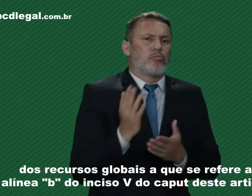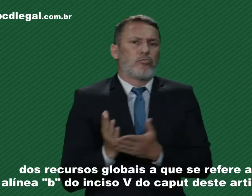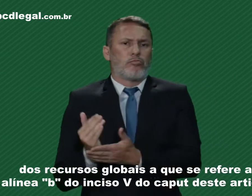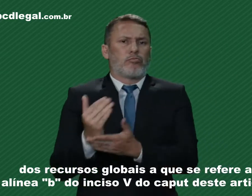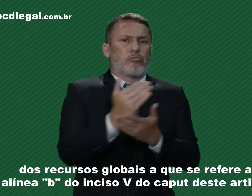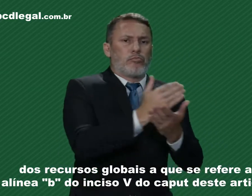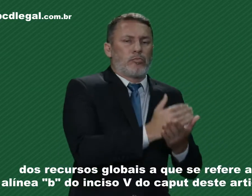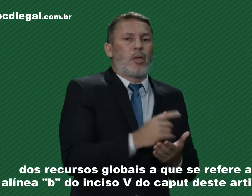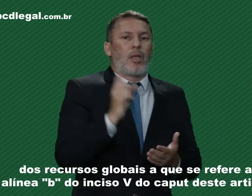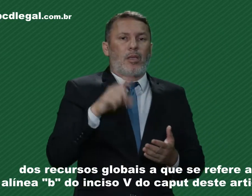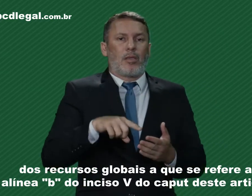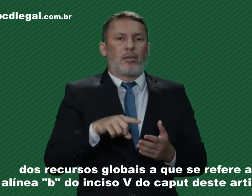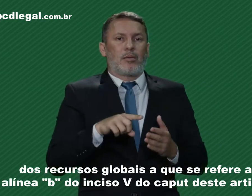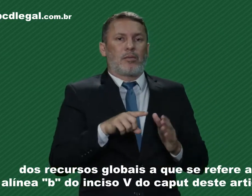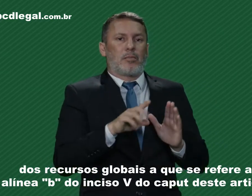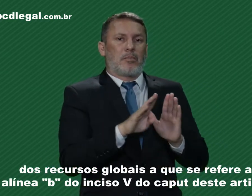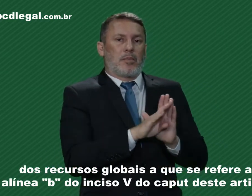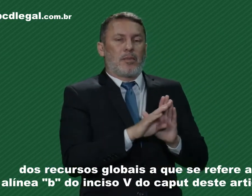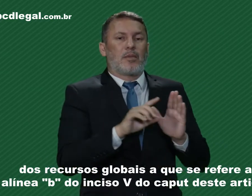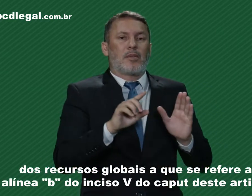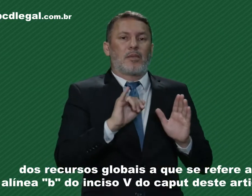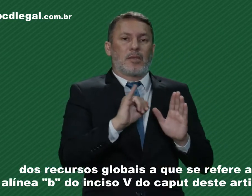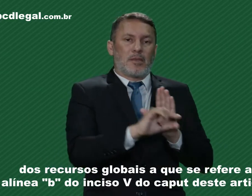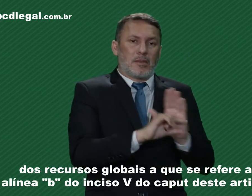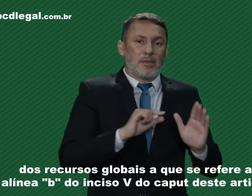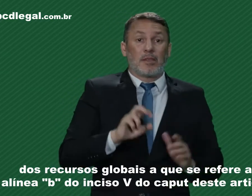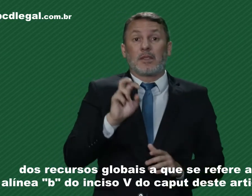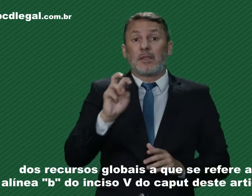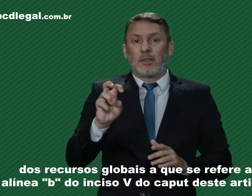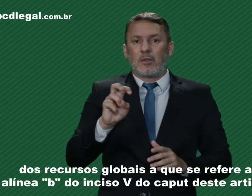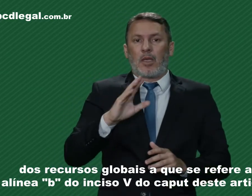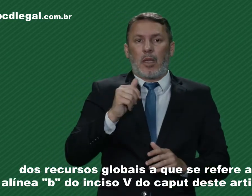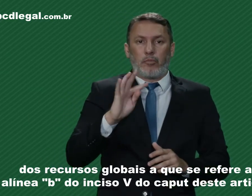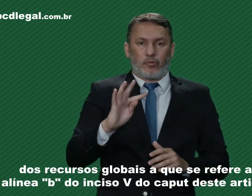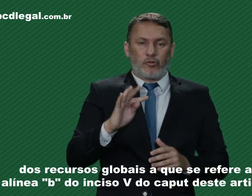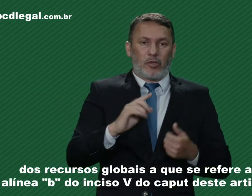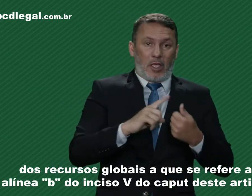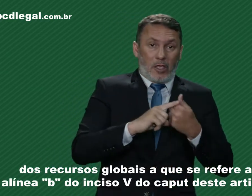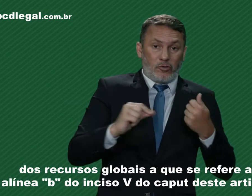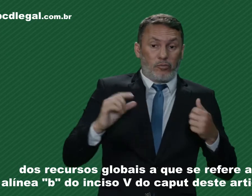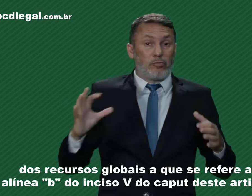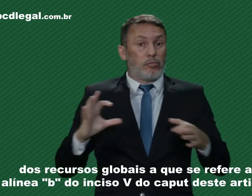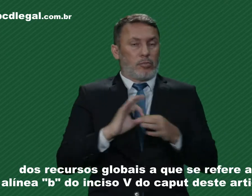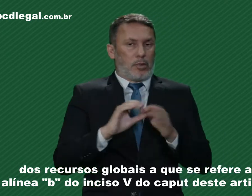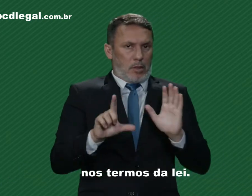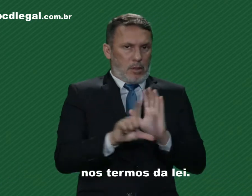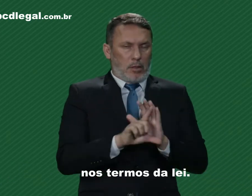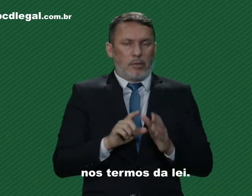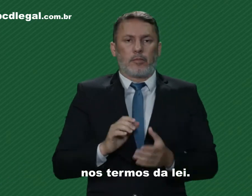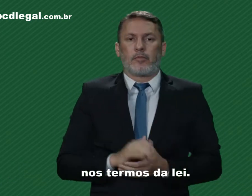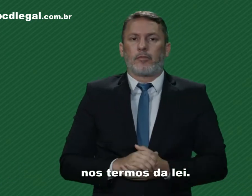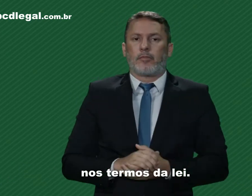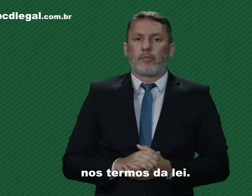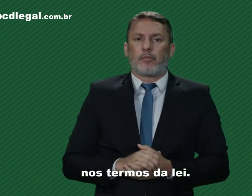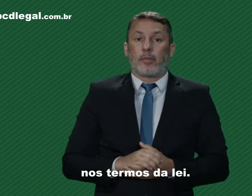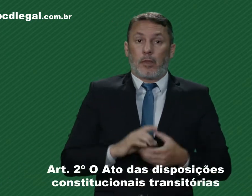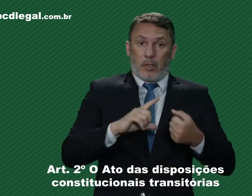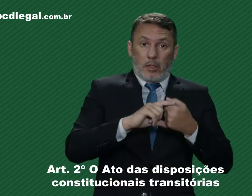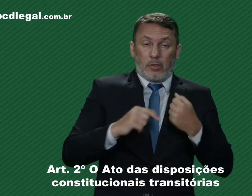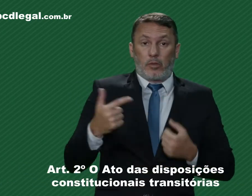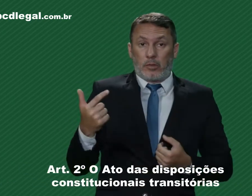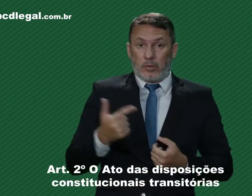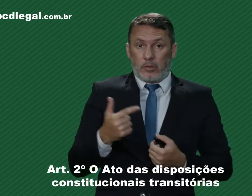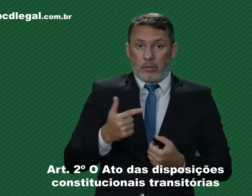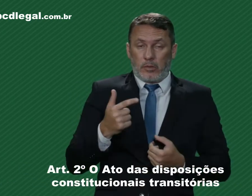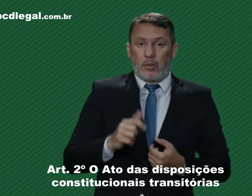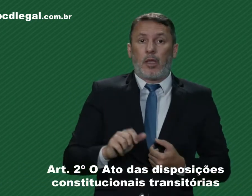dos recursos globais a que se refere a linha B do inciso 5 do caput deste artigo, nos termos da lei.